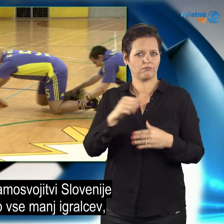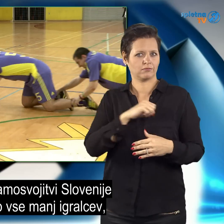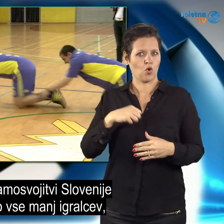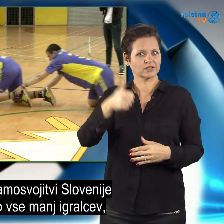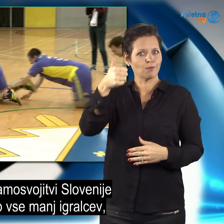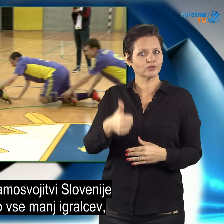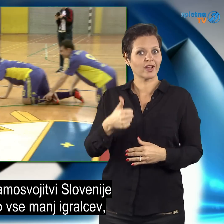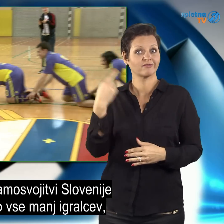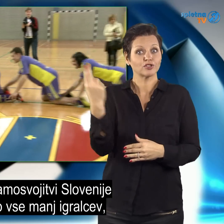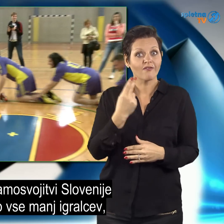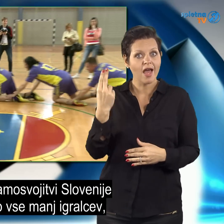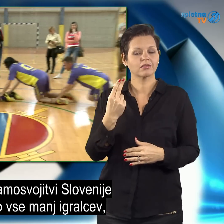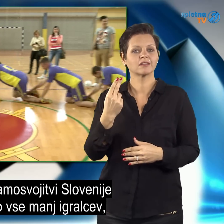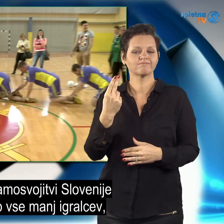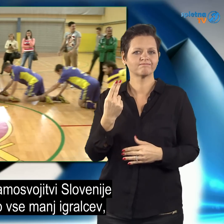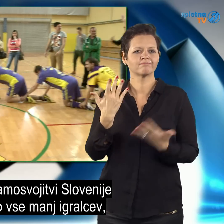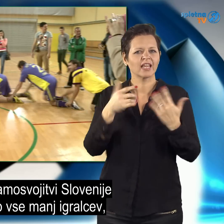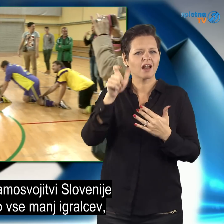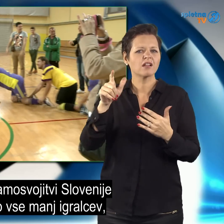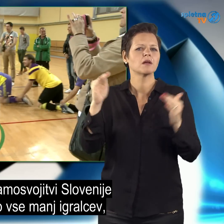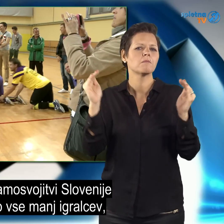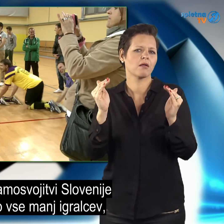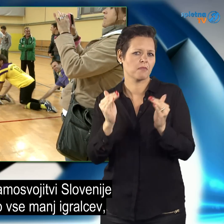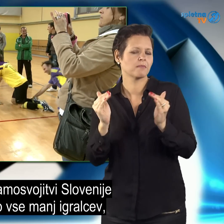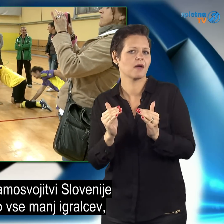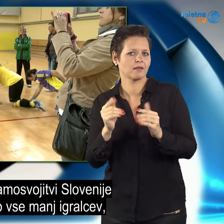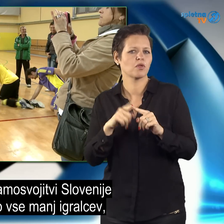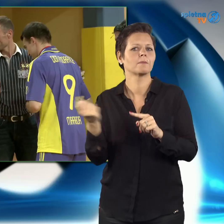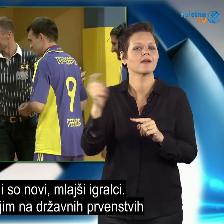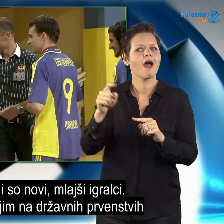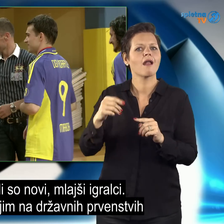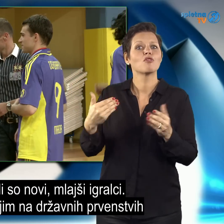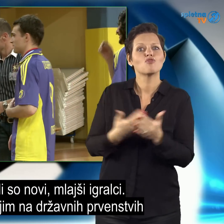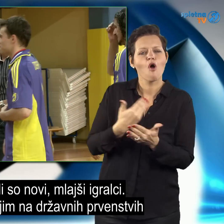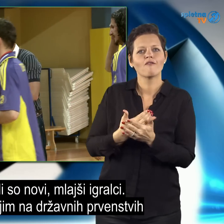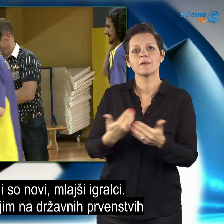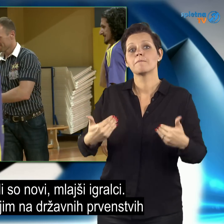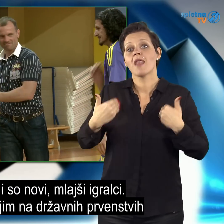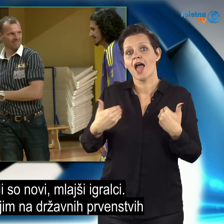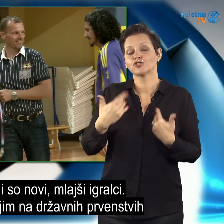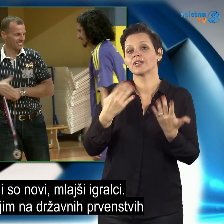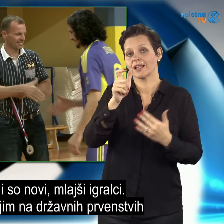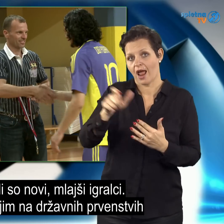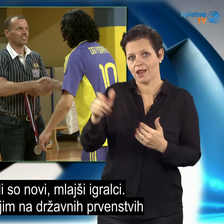Po osamosvojitvi Slovenije je bilo vse manj igralcev, a prihajali so novi, mlajši igralci.